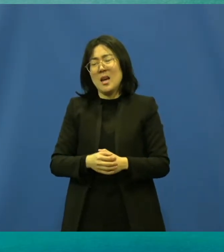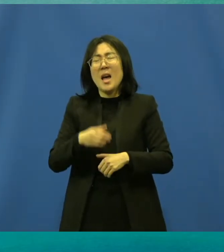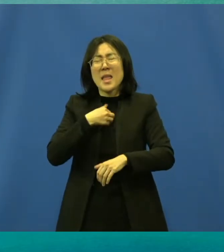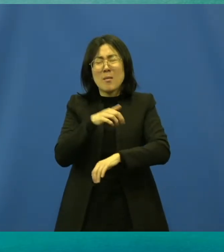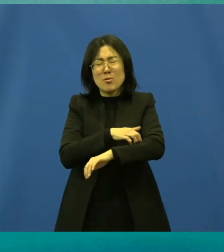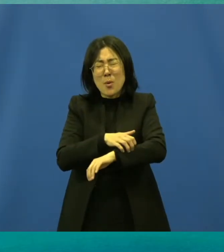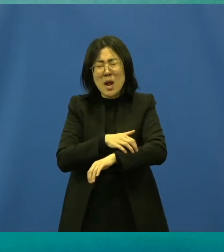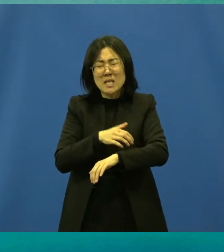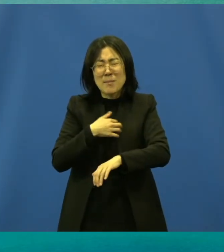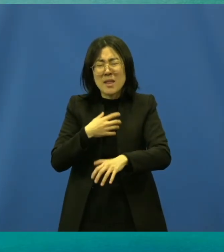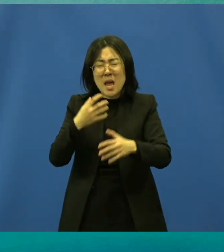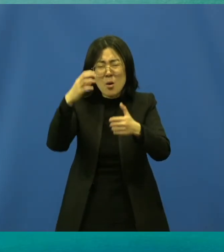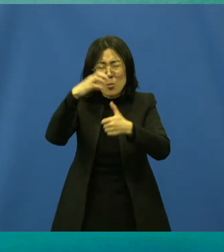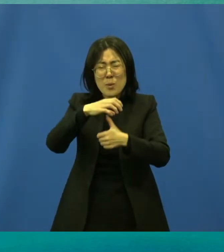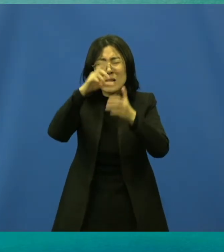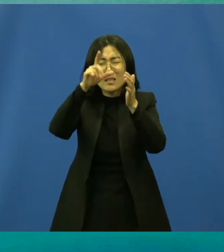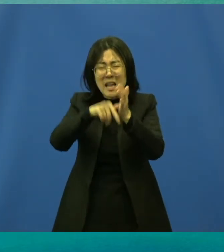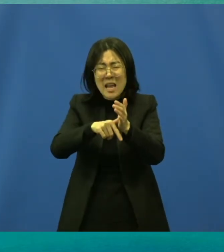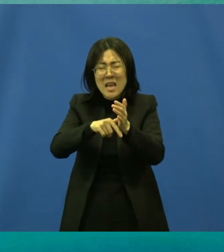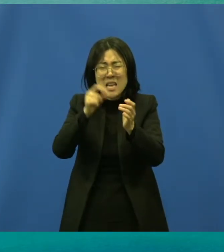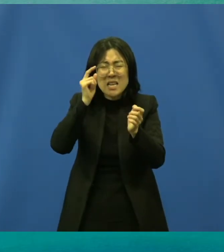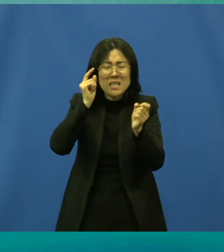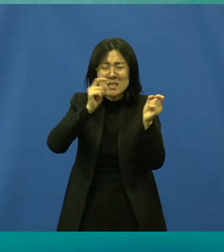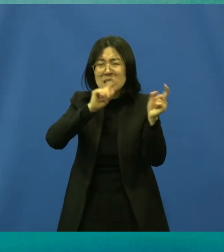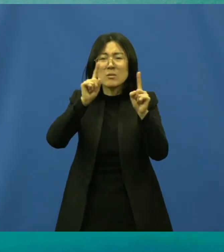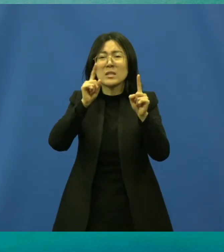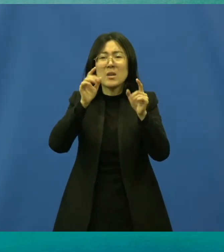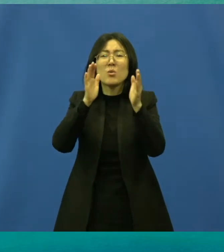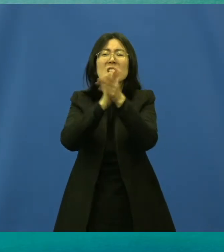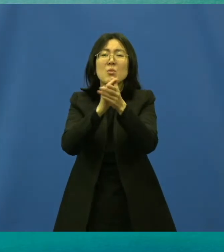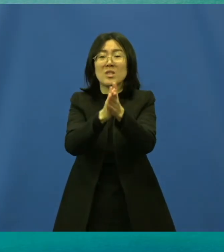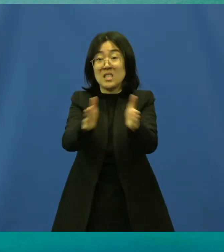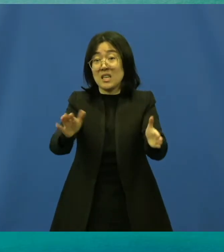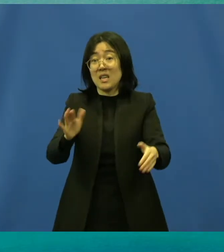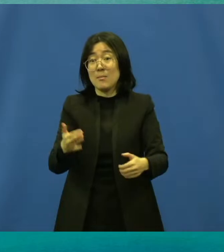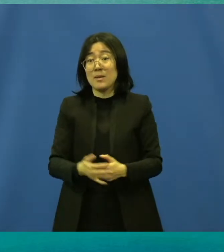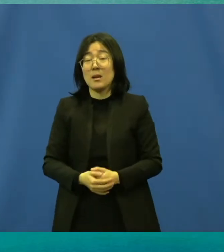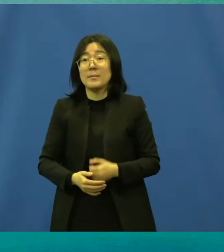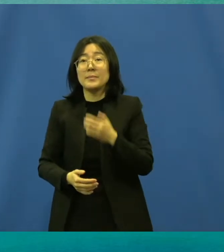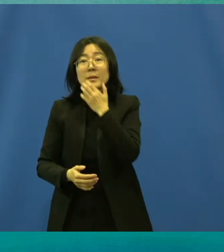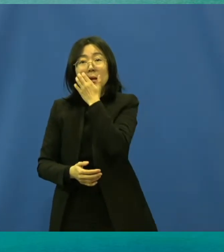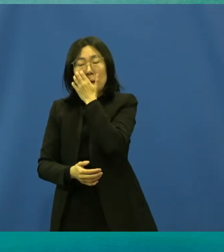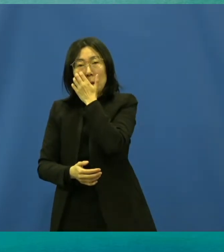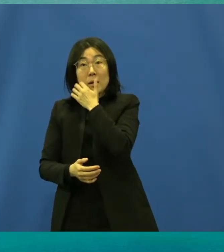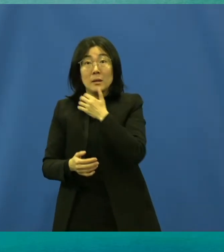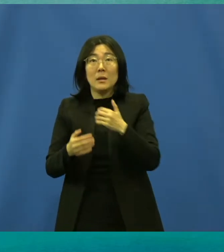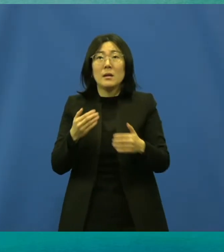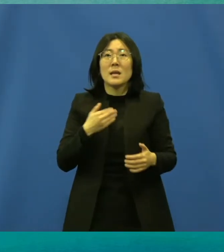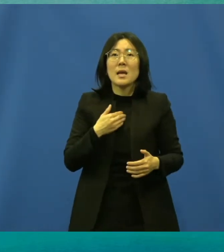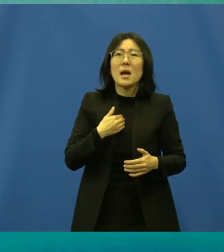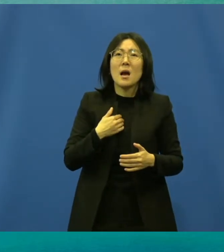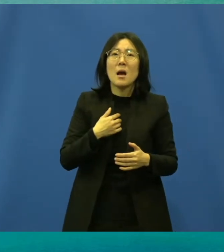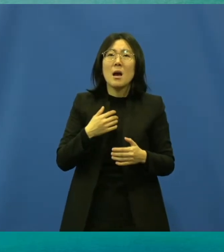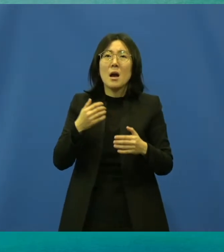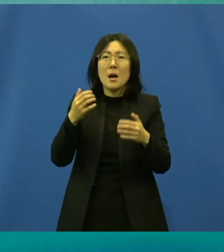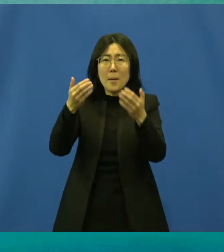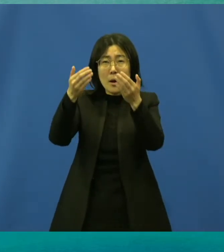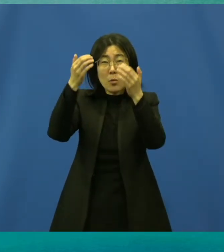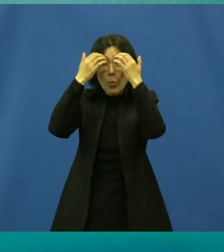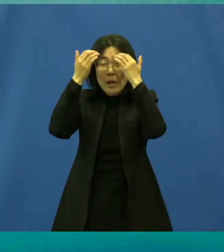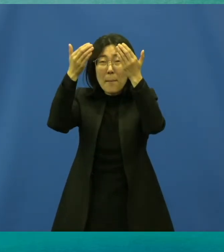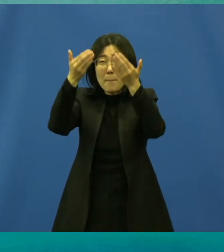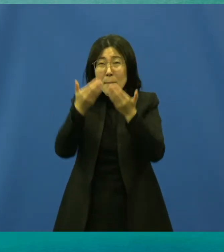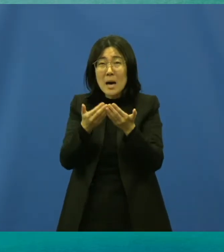자, 2절을 다시 보면 이르되 내가 받는 고난으로 말미암아 여호와께 불러 아뢰었더니 주께서